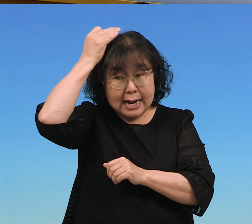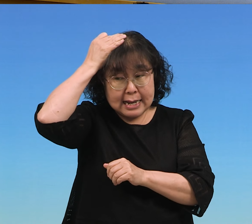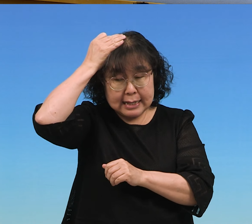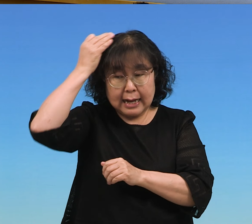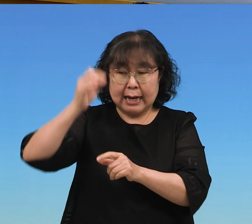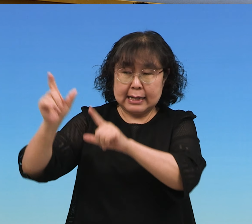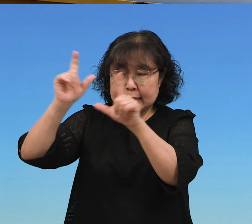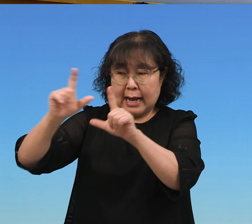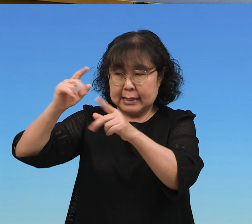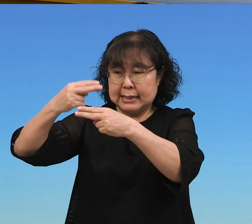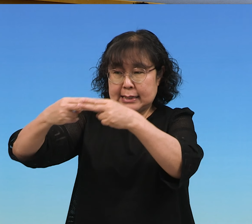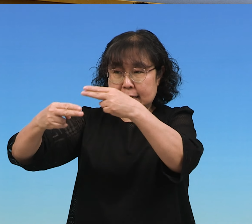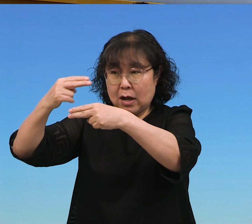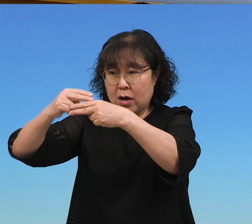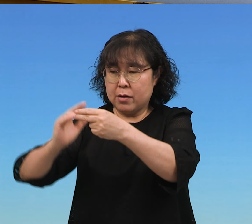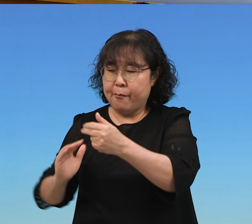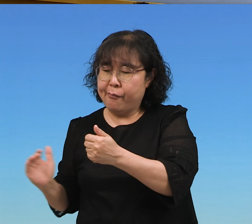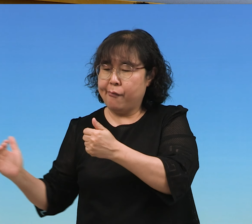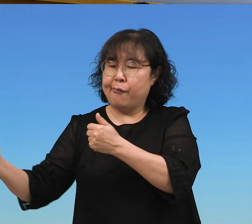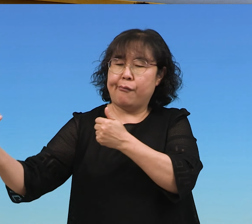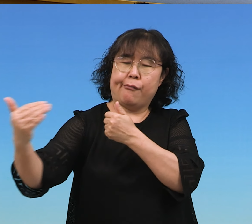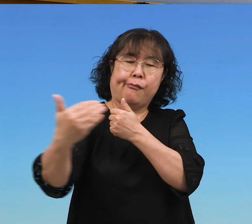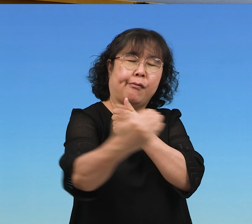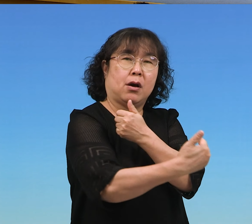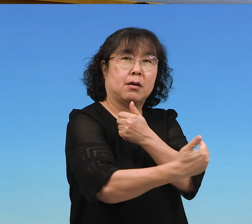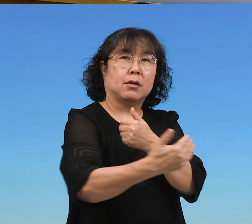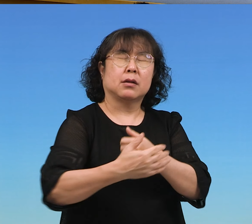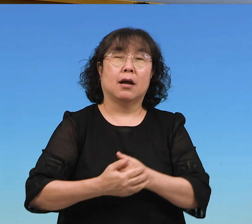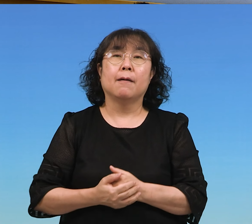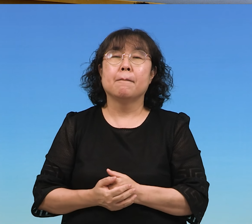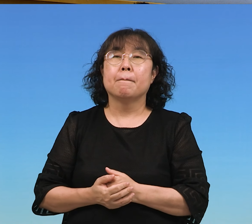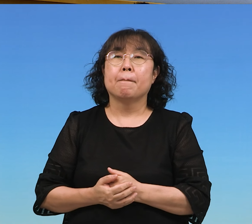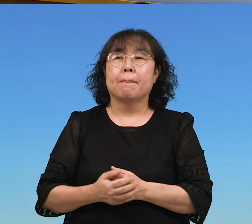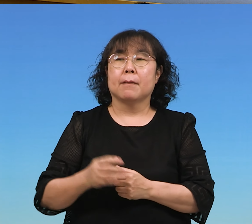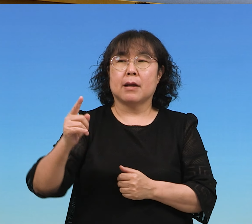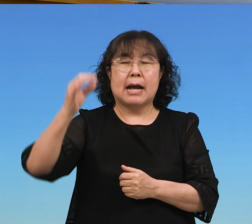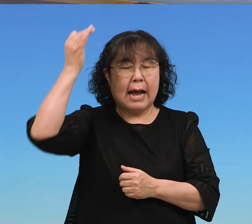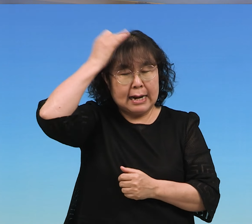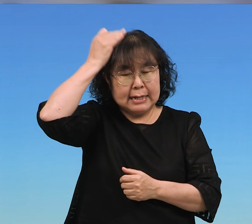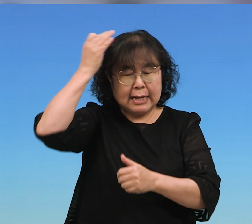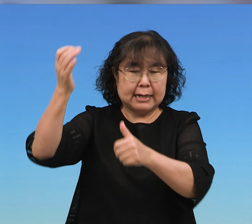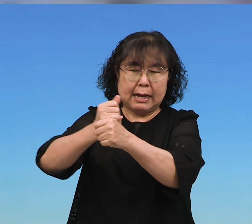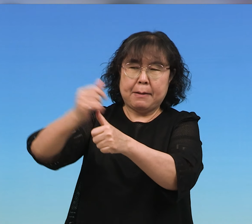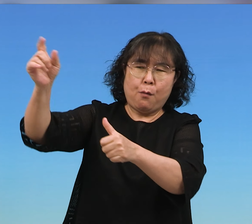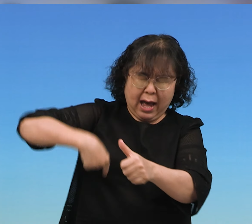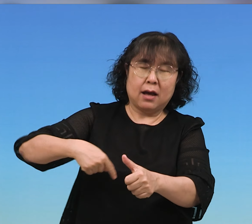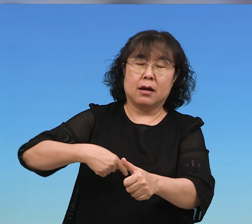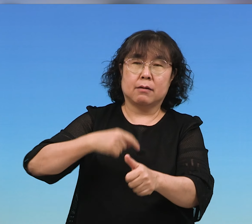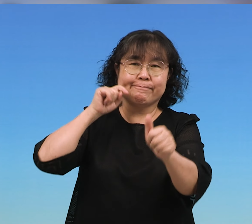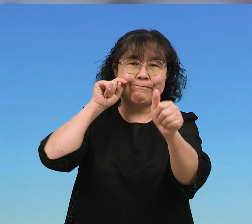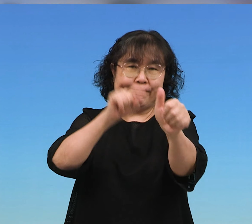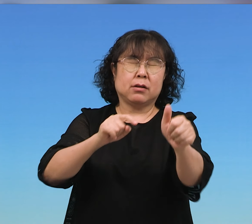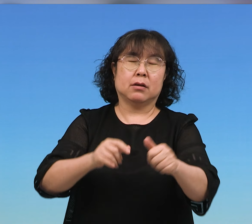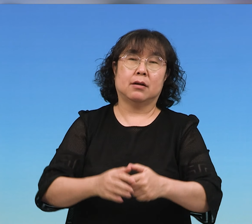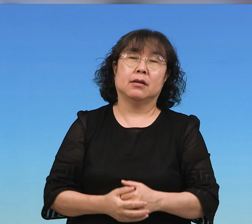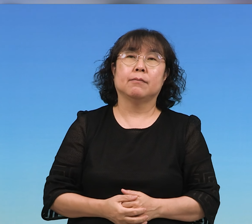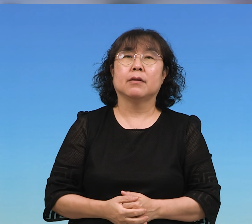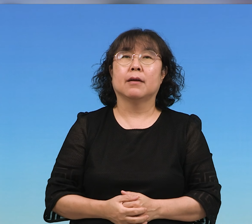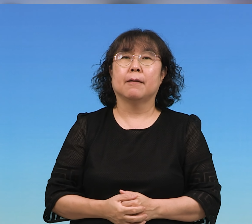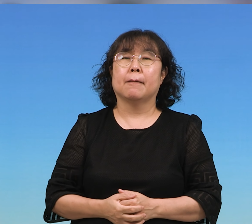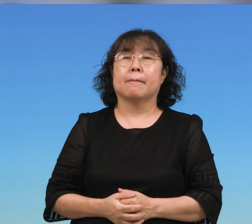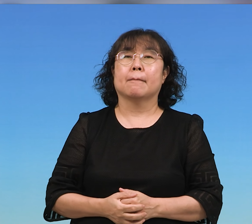그들이 밤에 가서 그 성읍을 애워 쌌더라. 이게 어떤 상황인지 아시겠죠? 막 무조건 그 엘리사 잡아와라. 잡아와야